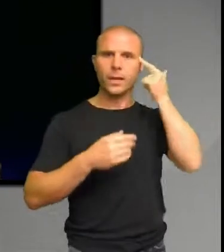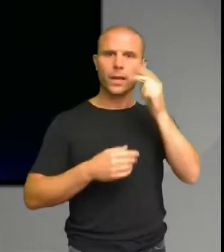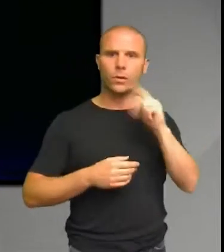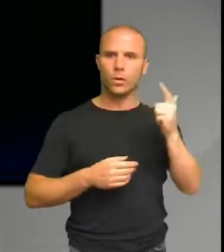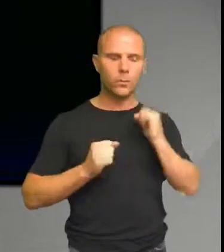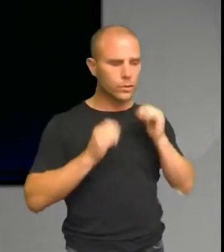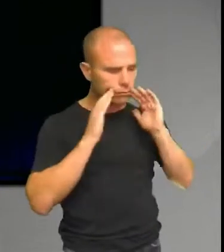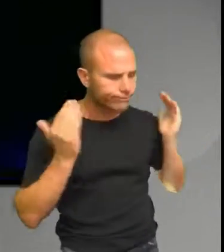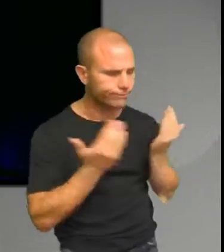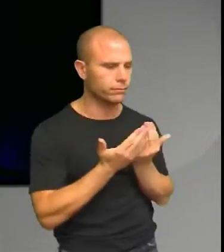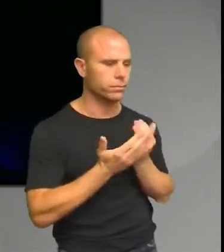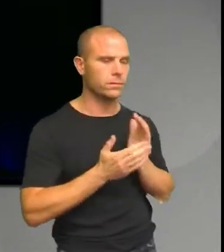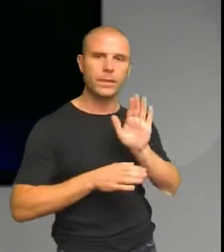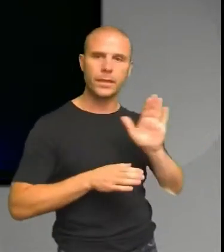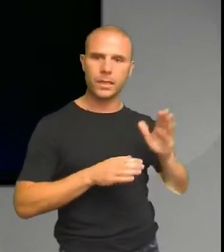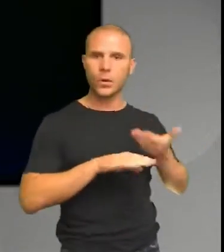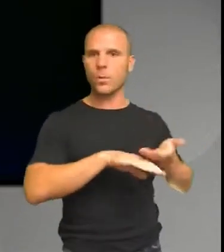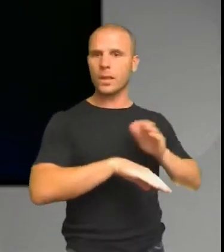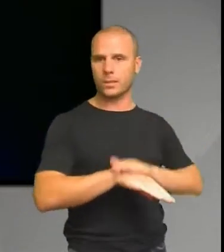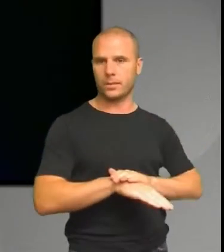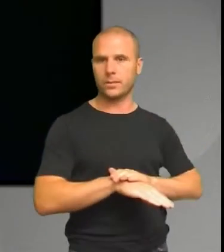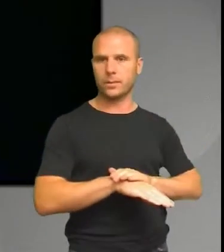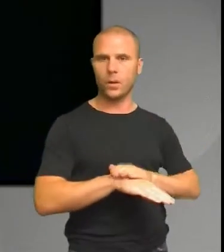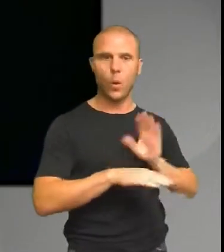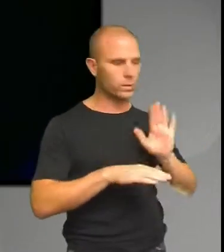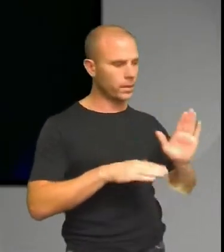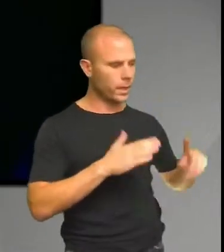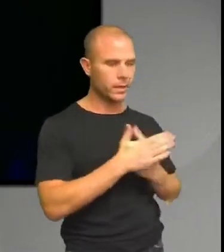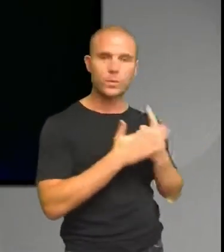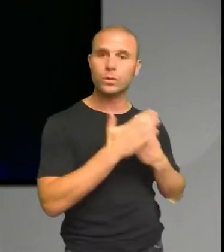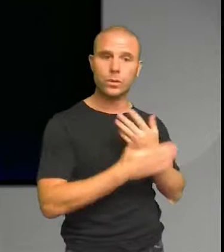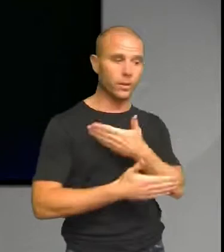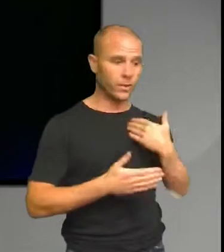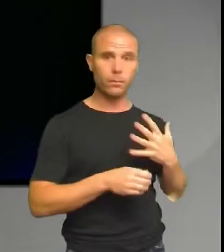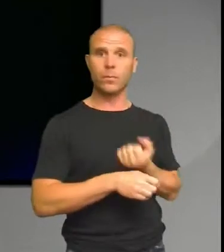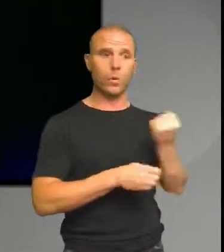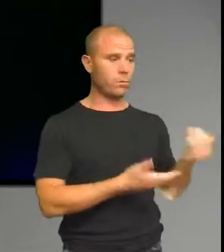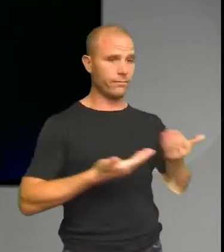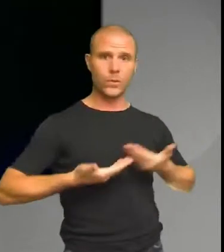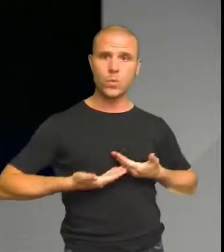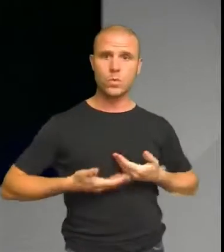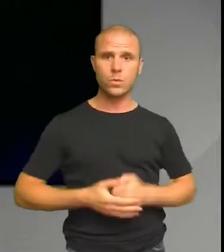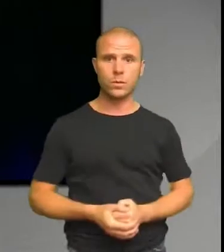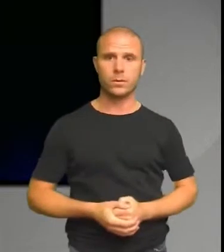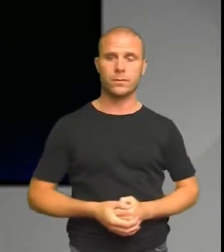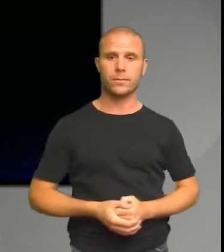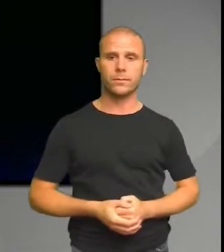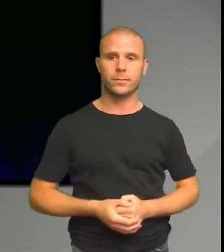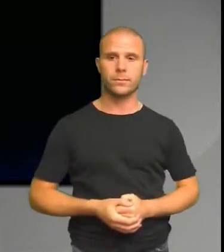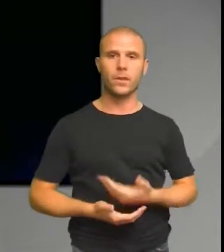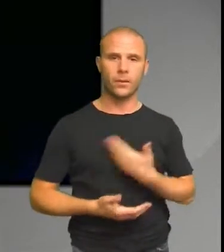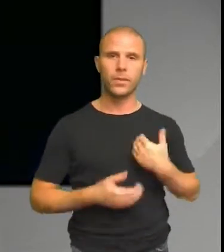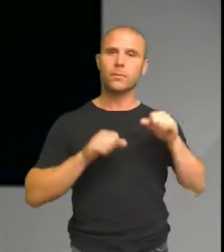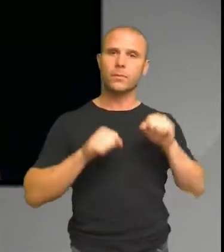att ta vara den kompetens och de resurser vi får tillgång till genom dessa människor. Vi måste